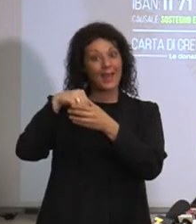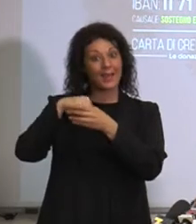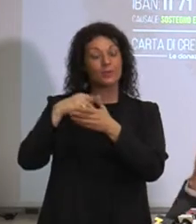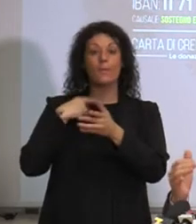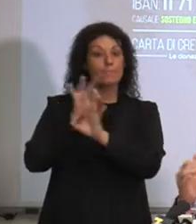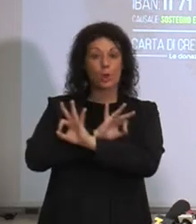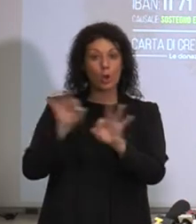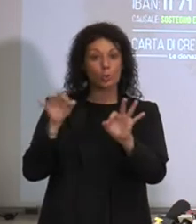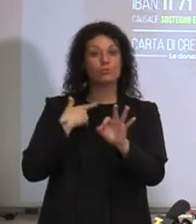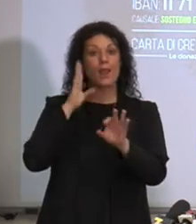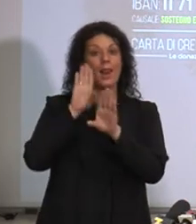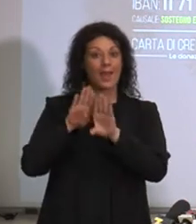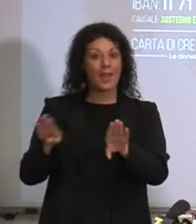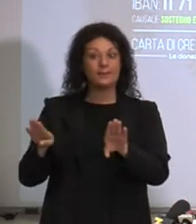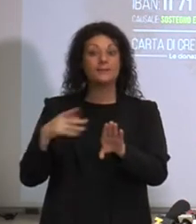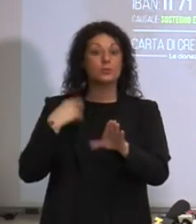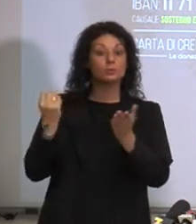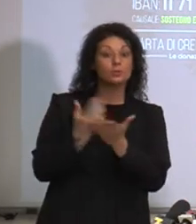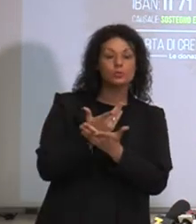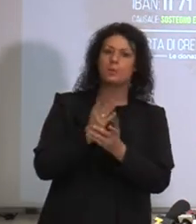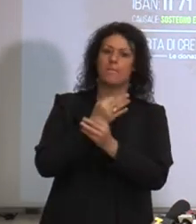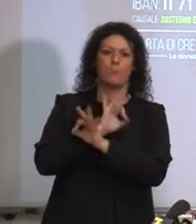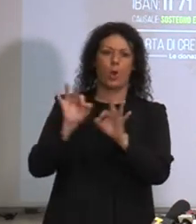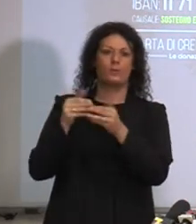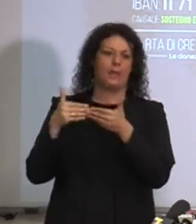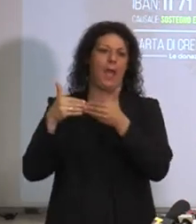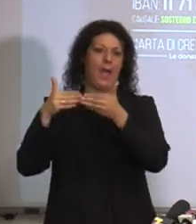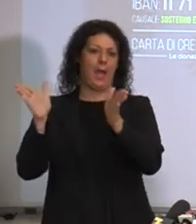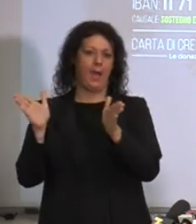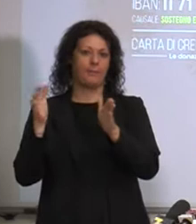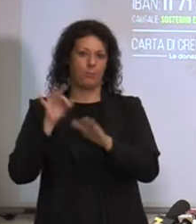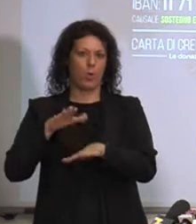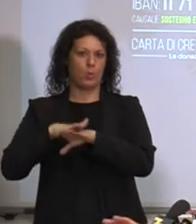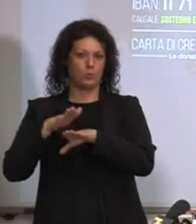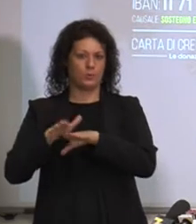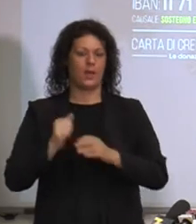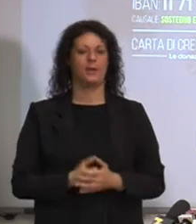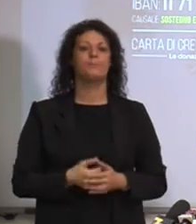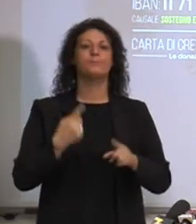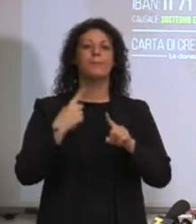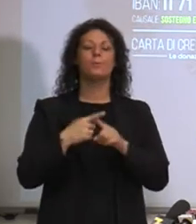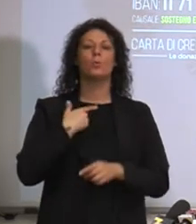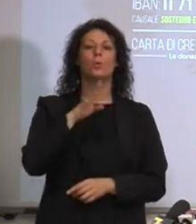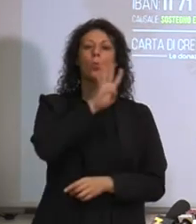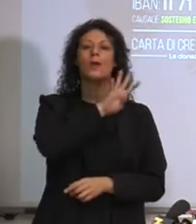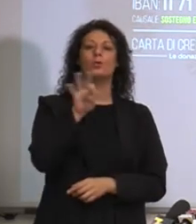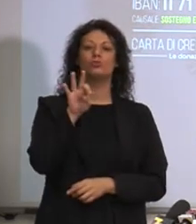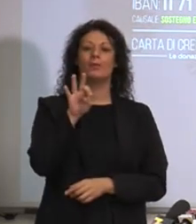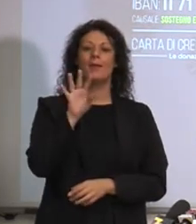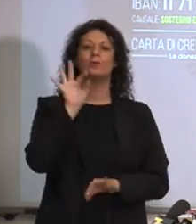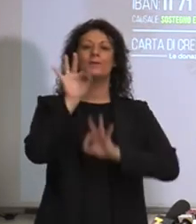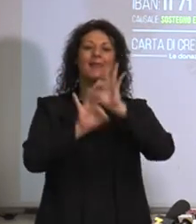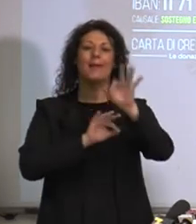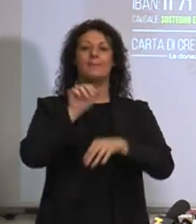nuovi, i vecchi ospedali riaperti, si riaprono pronti all'uso. Le 400 terapie subintensive del Veneto, anche di